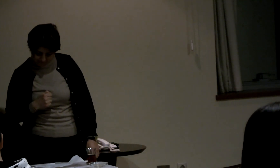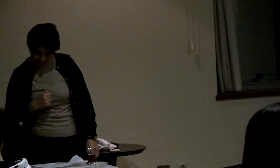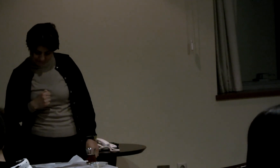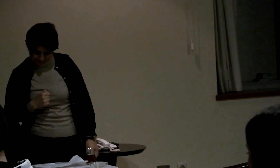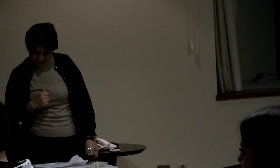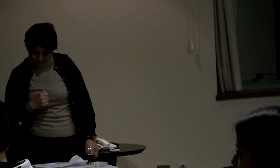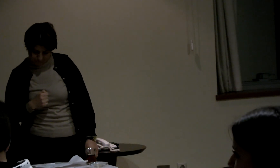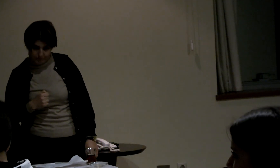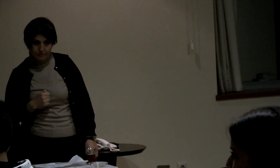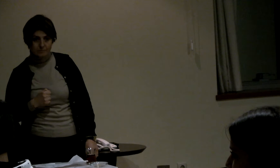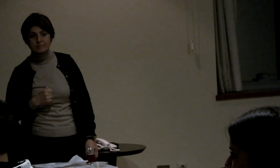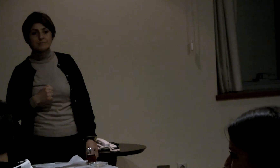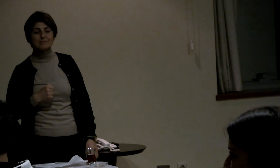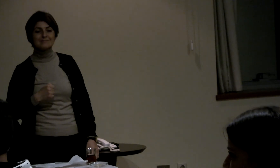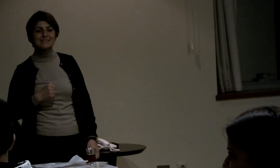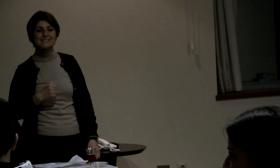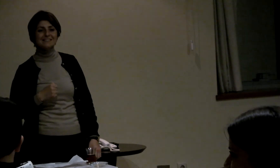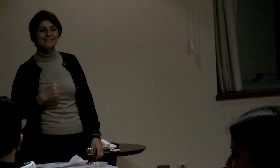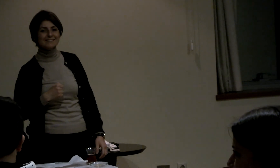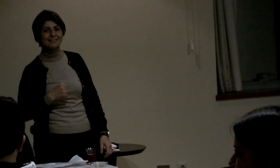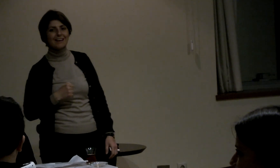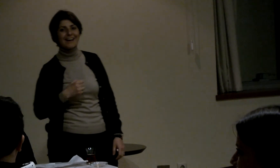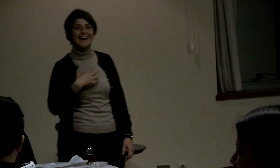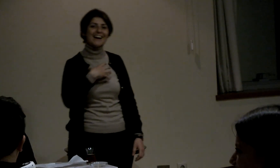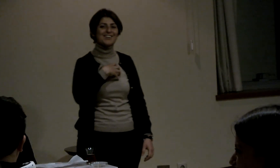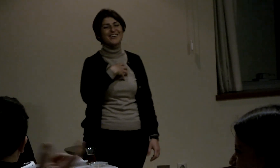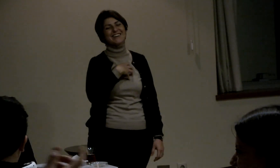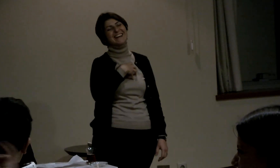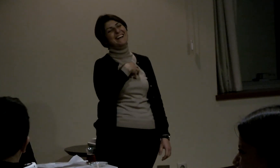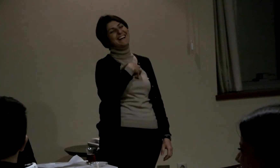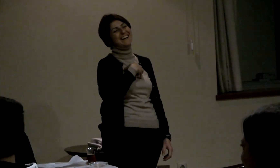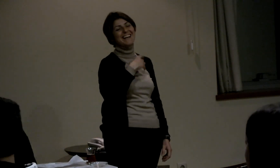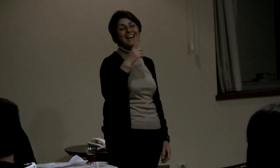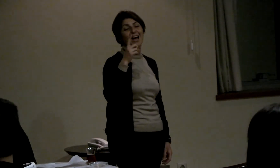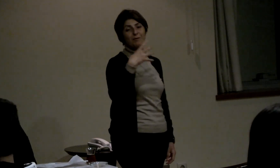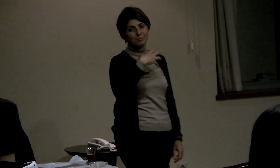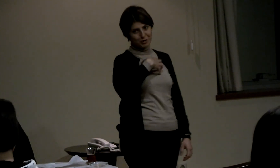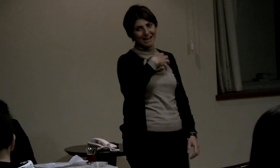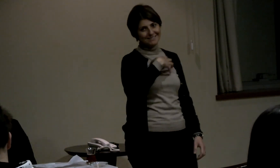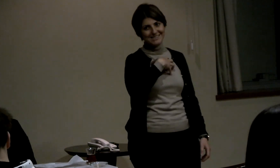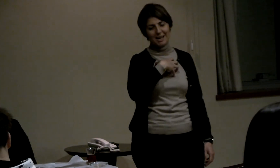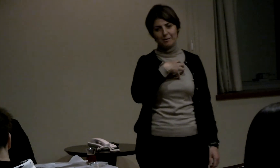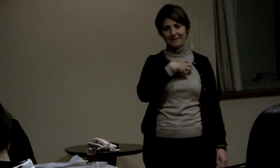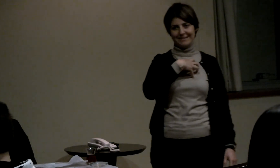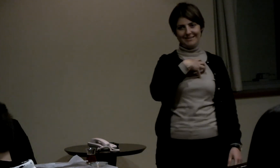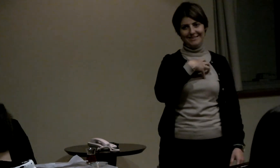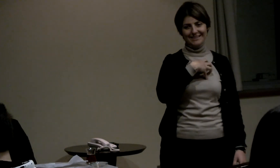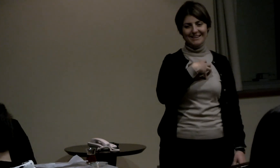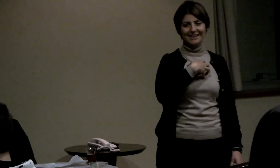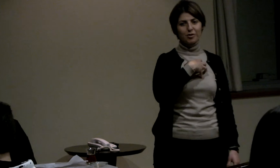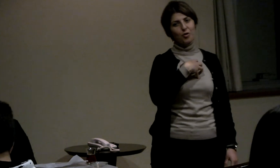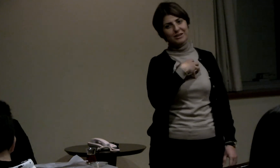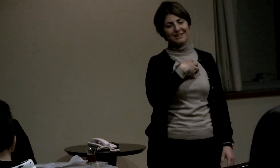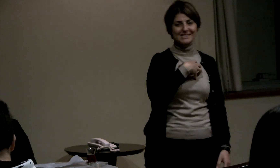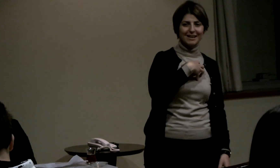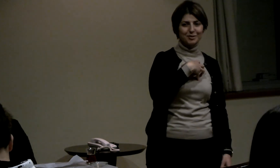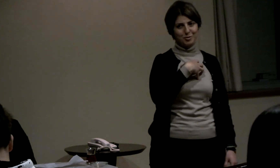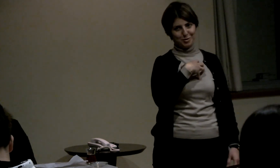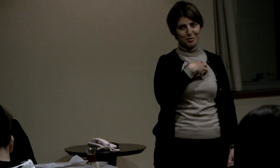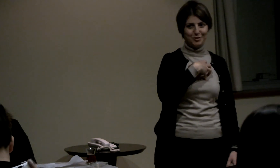Bir de Konya'ydı. Nasıl? Konya, evet. Konya'ydı. Ama bu kendi de sabitti. Konya'da evet. Sallıyoruz.